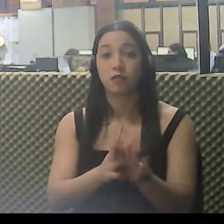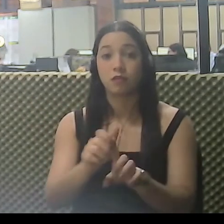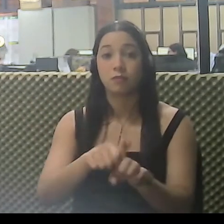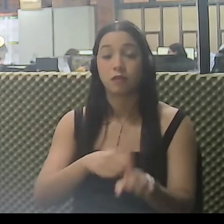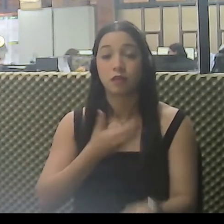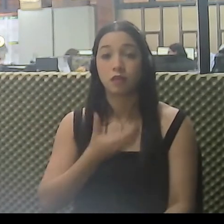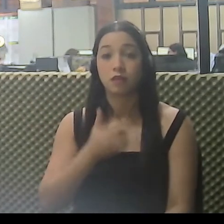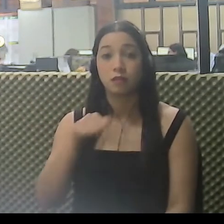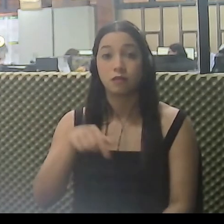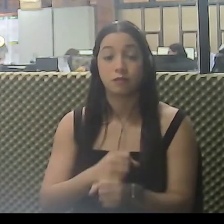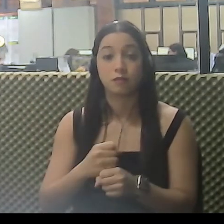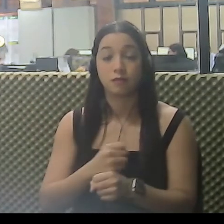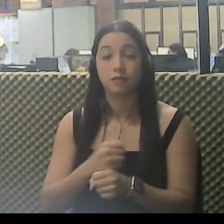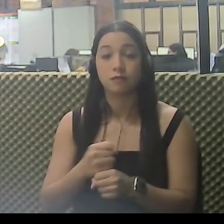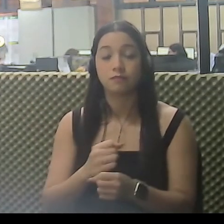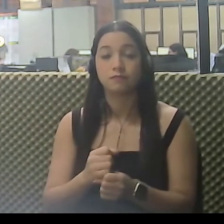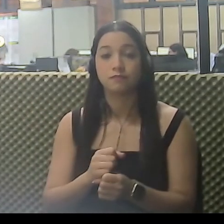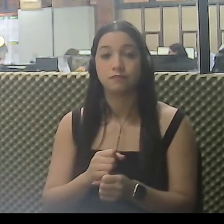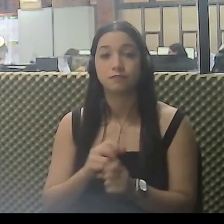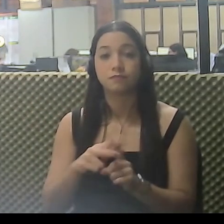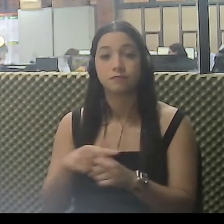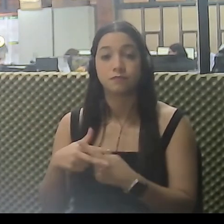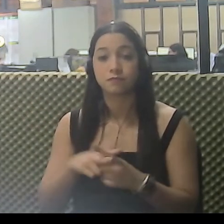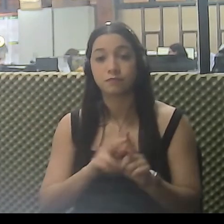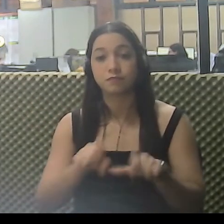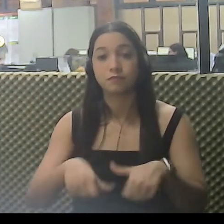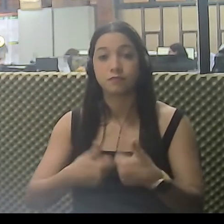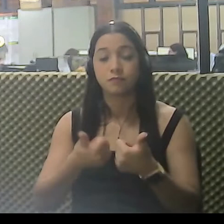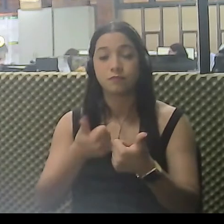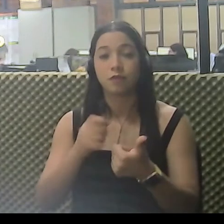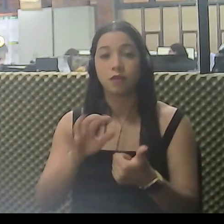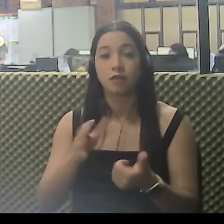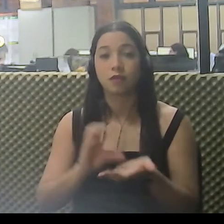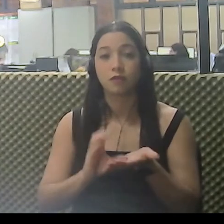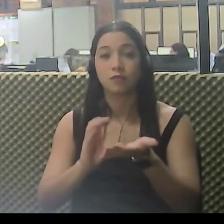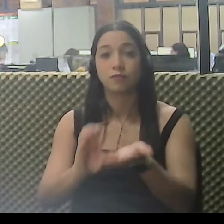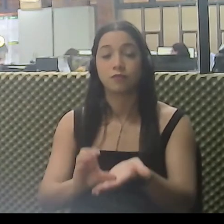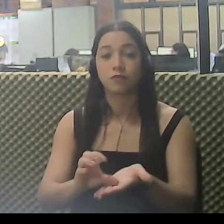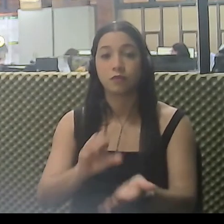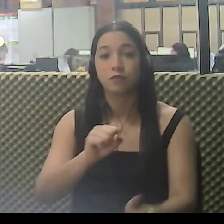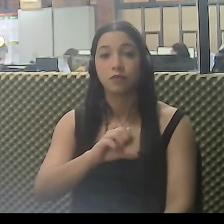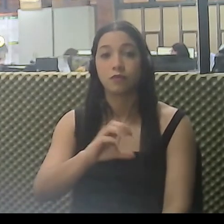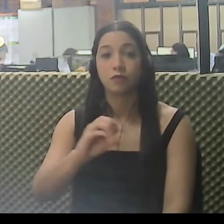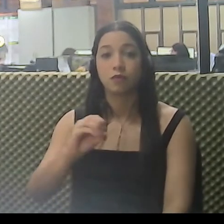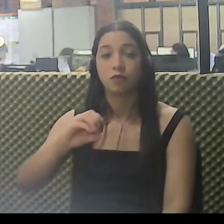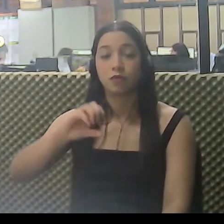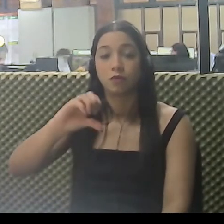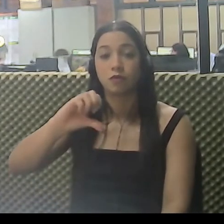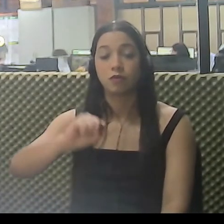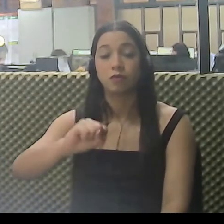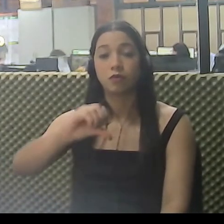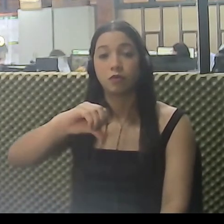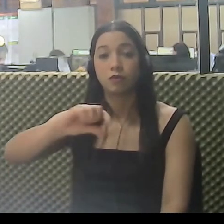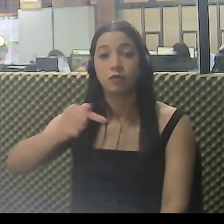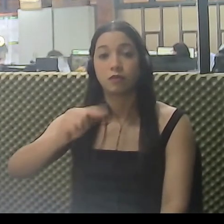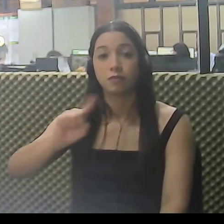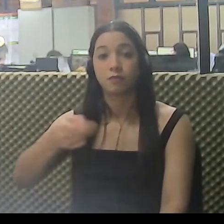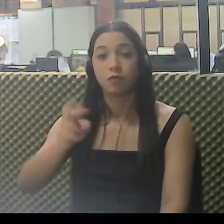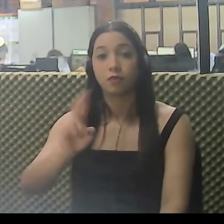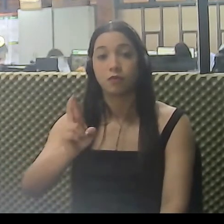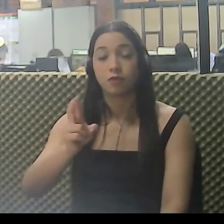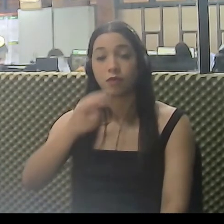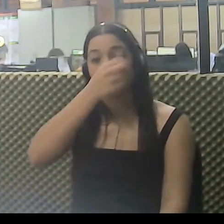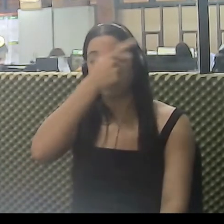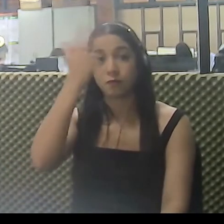dezembro deste ano. Para a execução das melhorias, está previsto um investimento de cerca de R$ 897 mil, feito